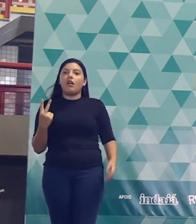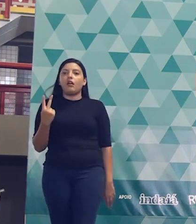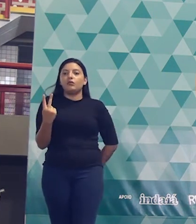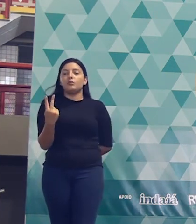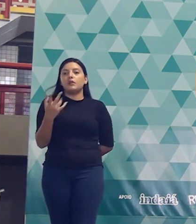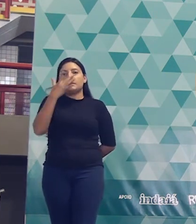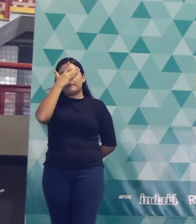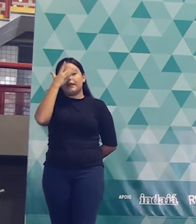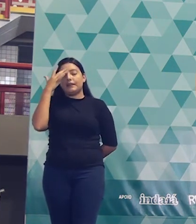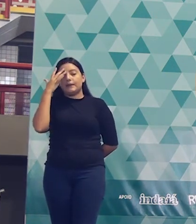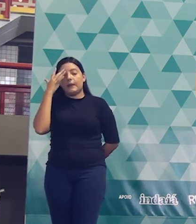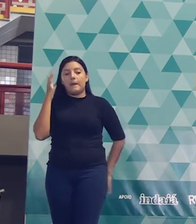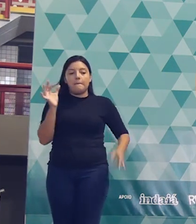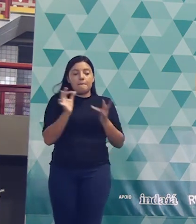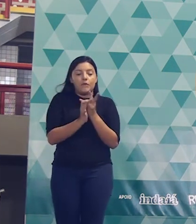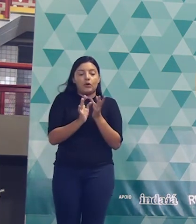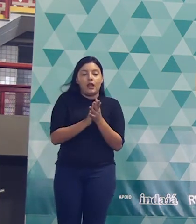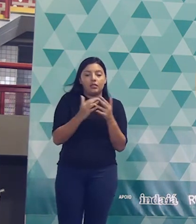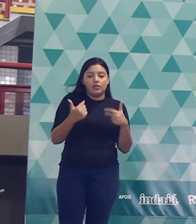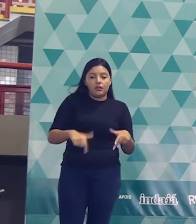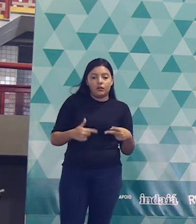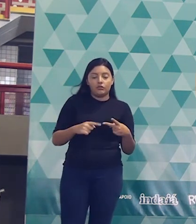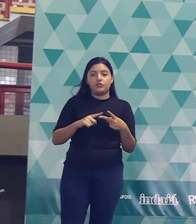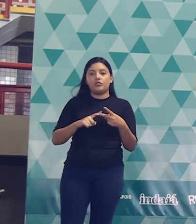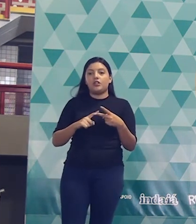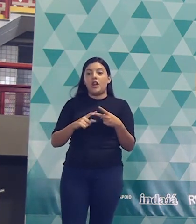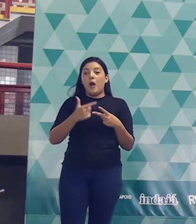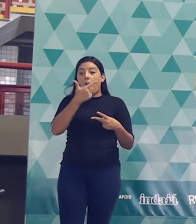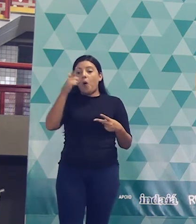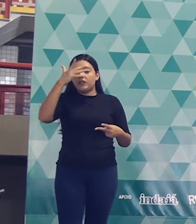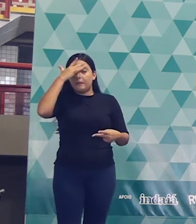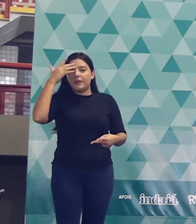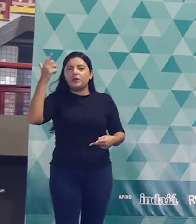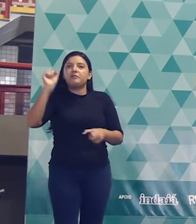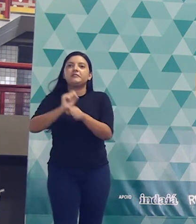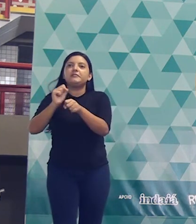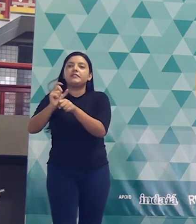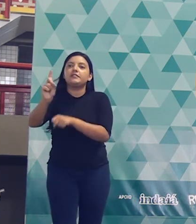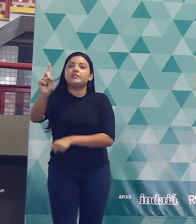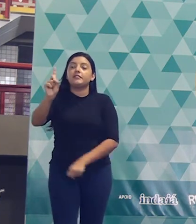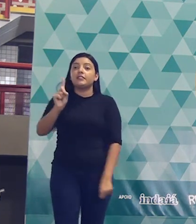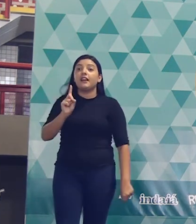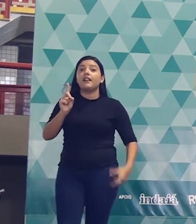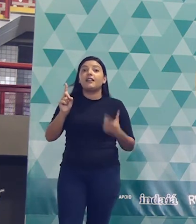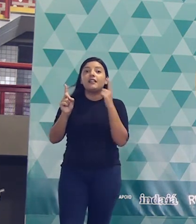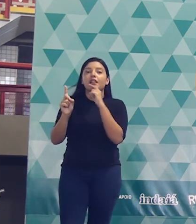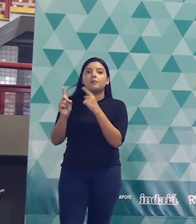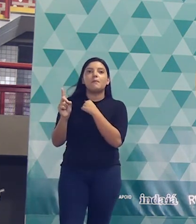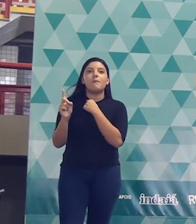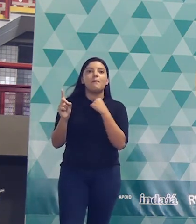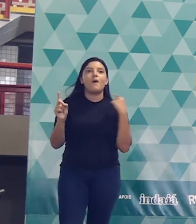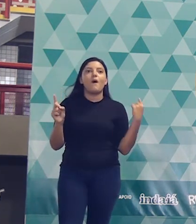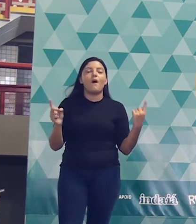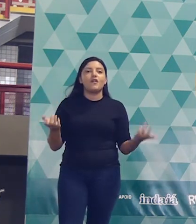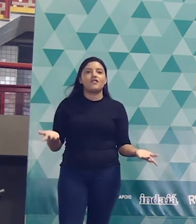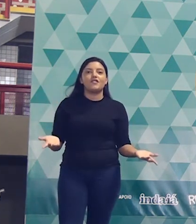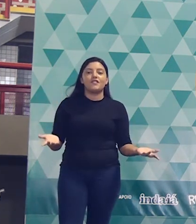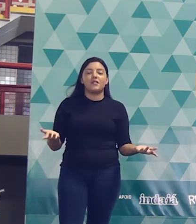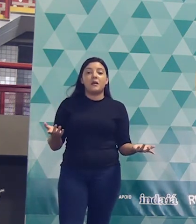mulher e não tinha filhos. Essa pessoa que ele esperava era a morte, porque sem pai, sem mãe, sem